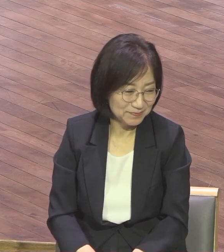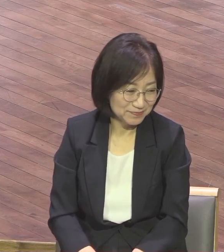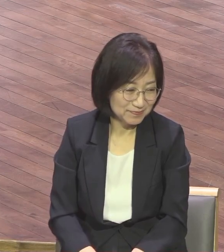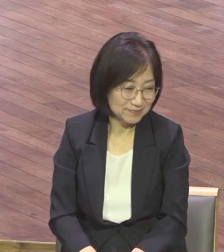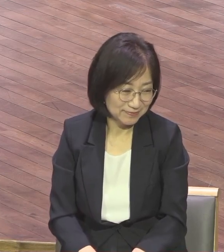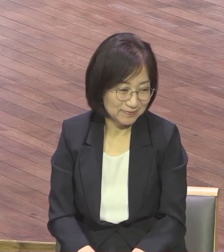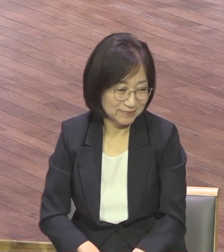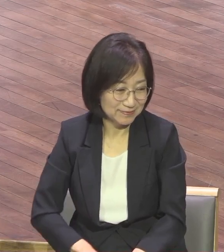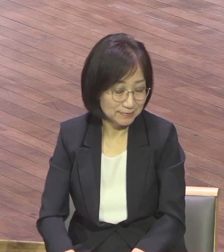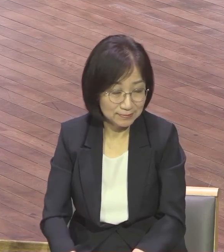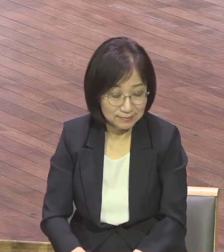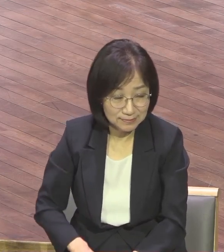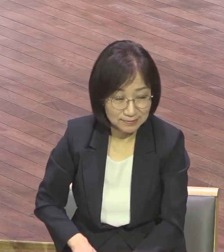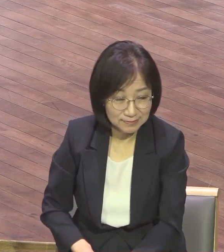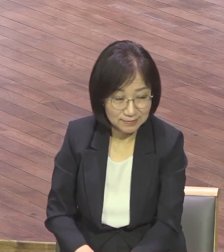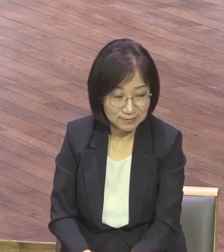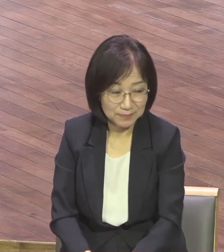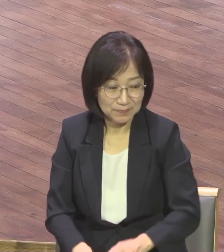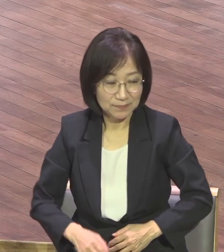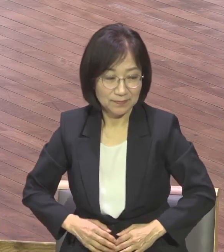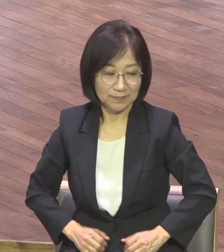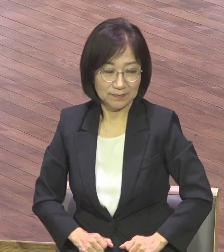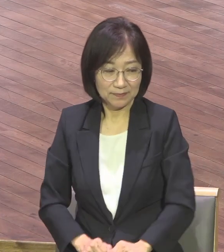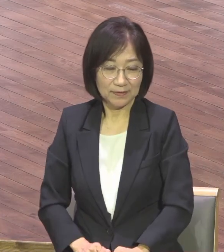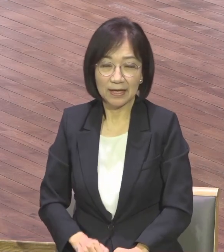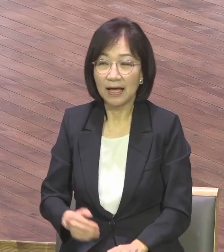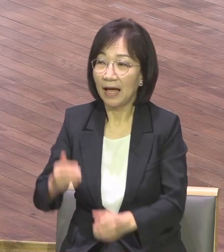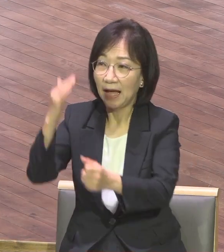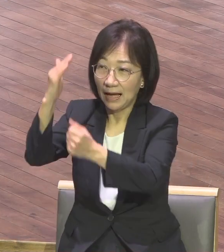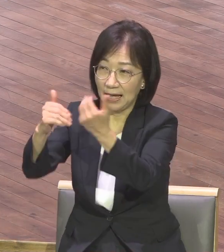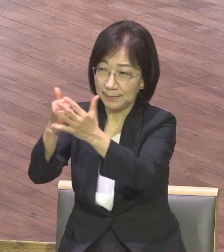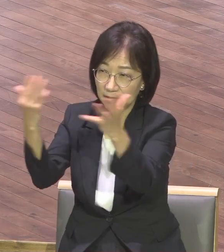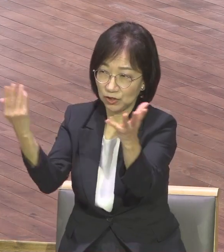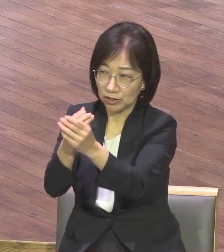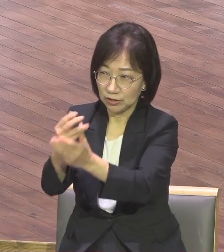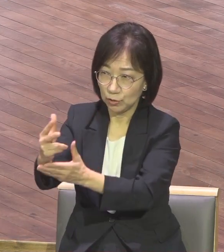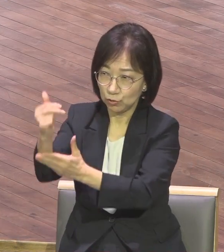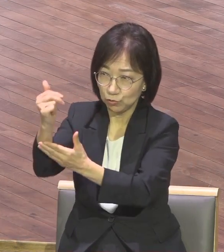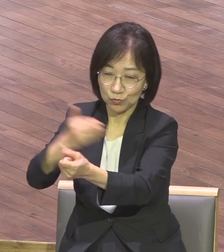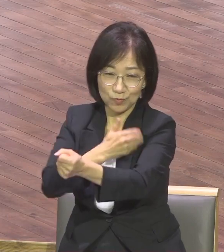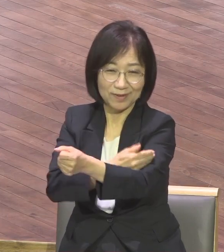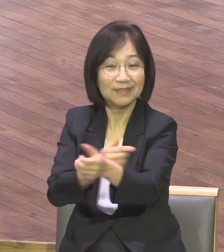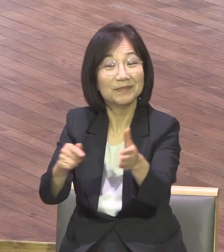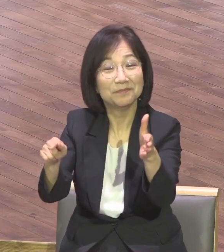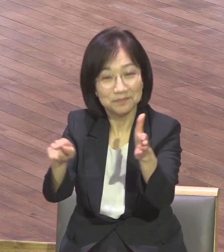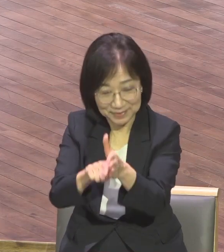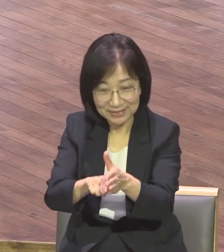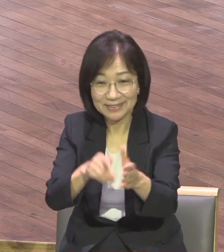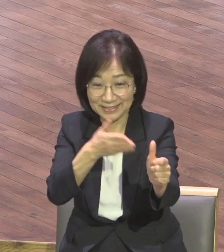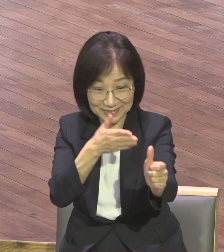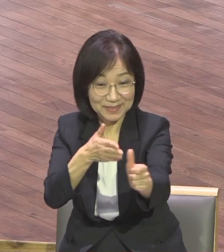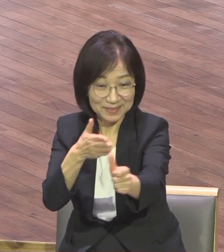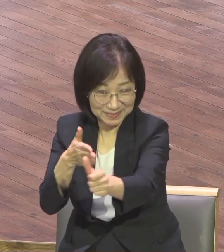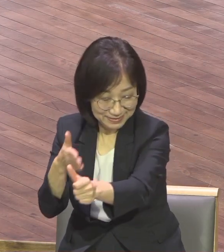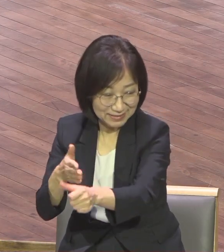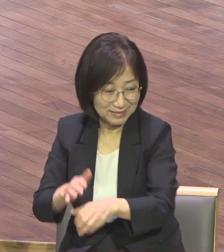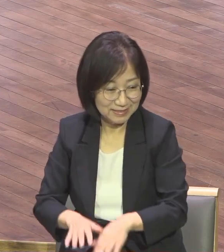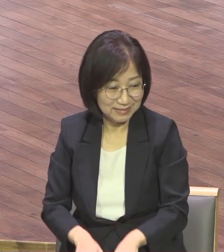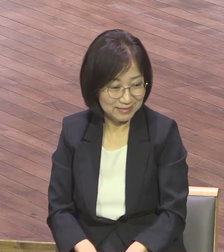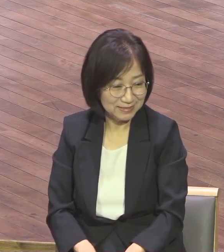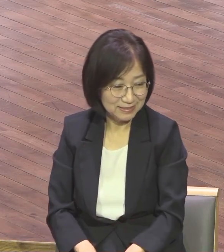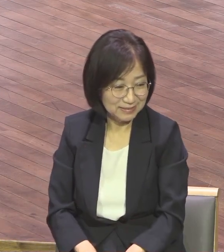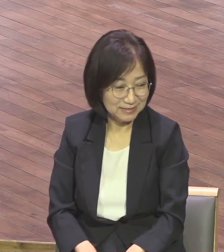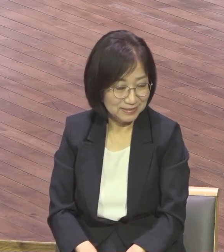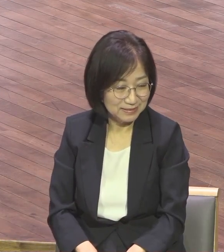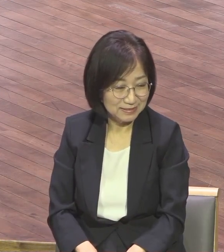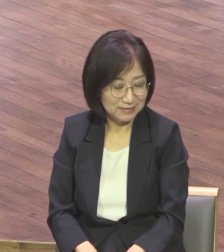살건 빨리 죽건 상관없습니다. 하나님 절대 죽건 믿으시기 바랍니다. 기도하면 다 답이 나와요. 모든 선교지